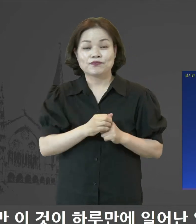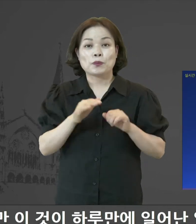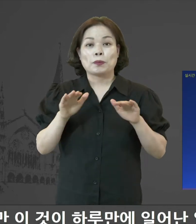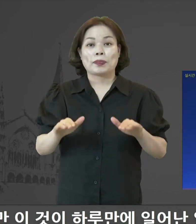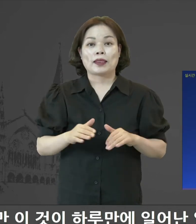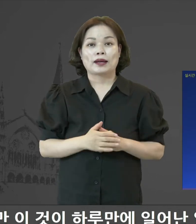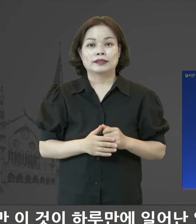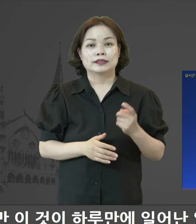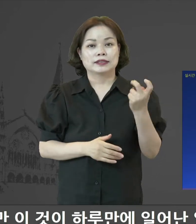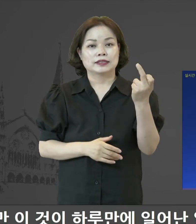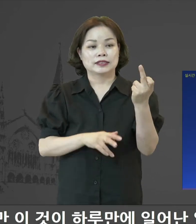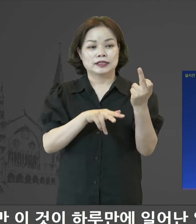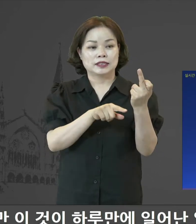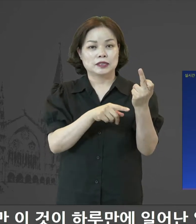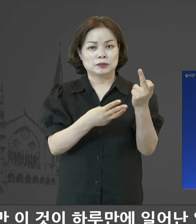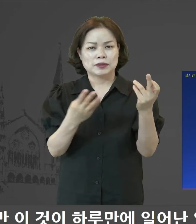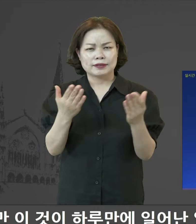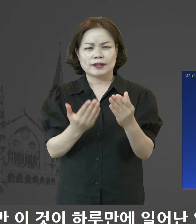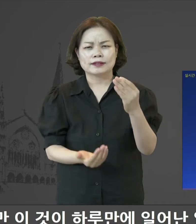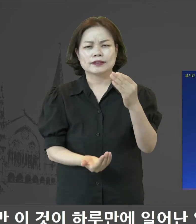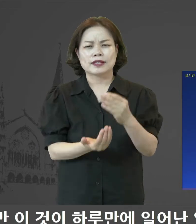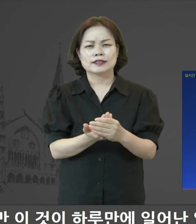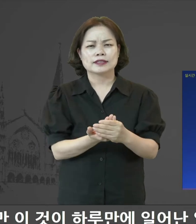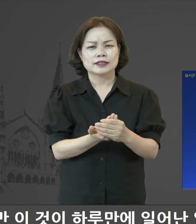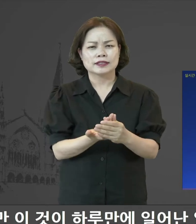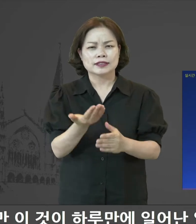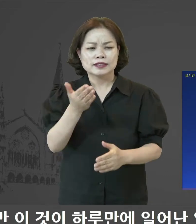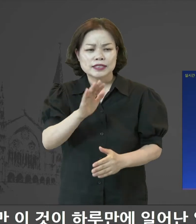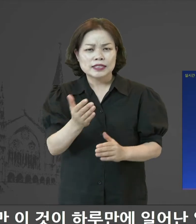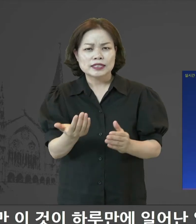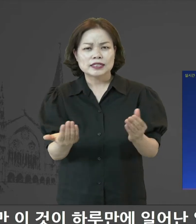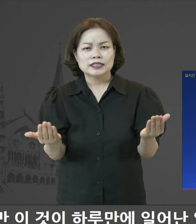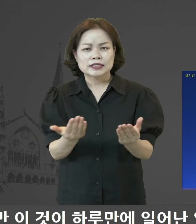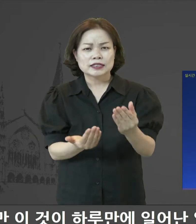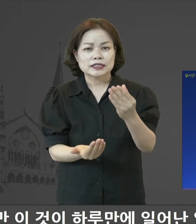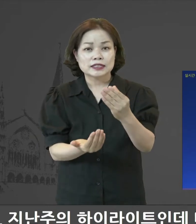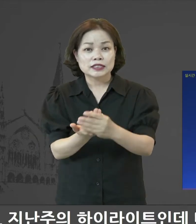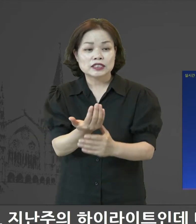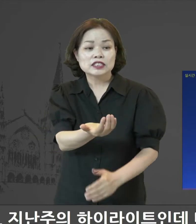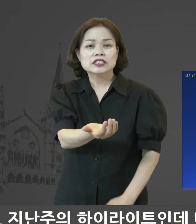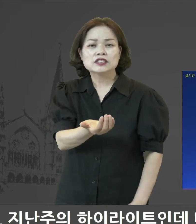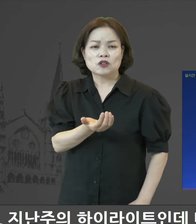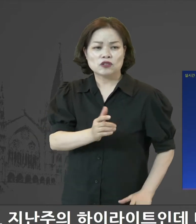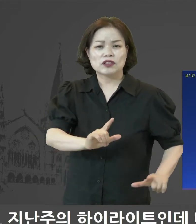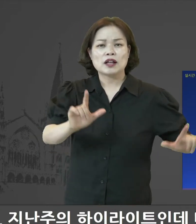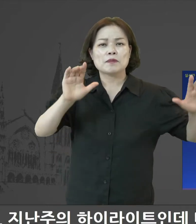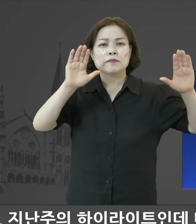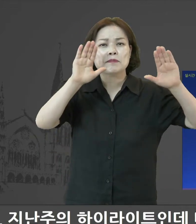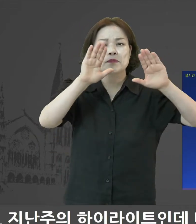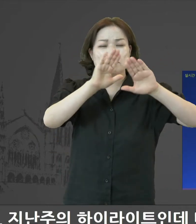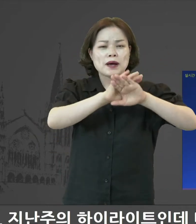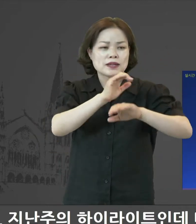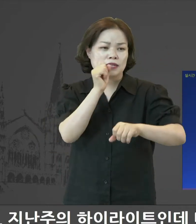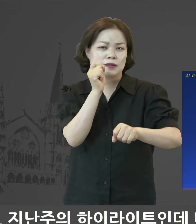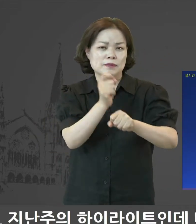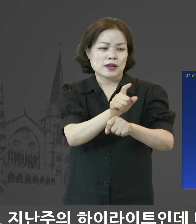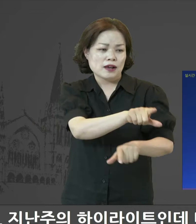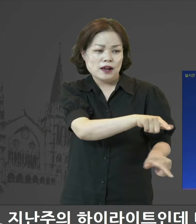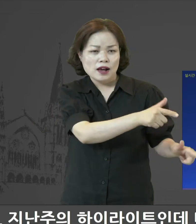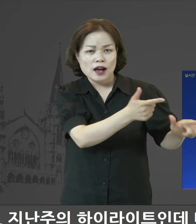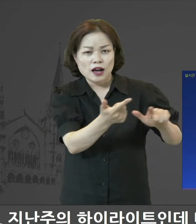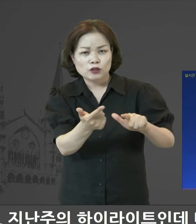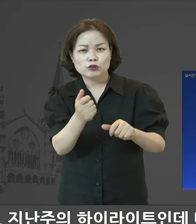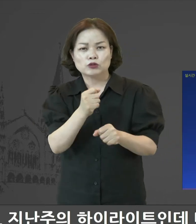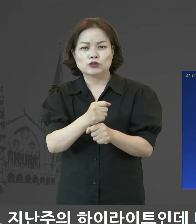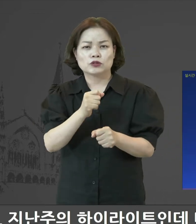오늘 12절서부터 사건이 벌어지는데, 이 사건이 벌어지기 전날 밤, 이미 그날 하루 동안